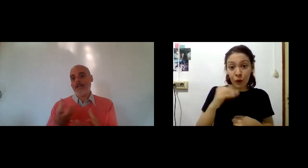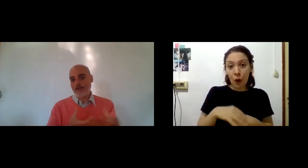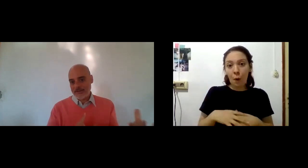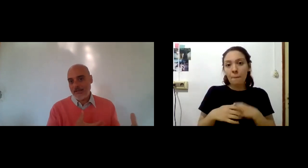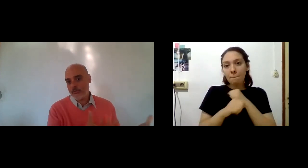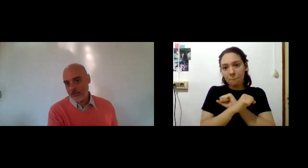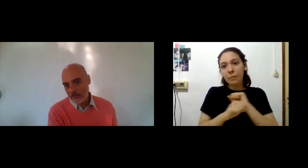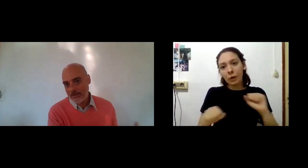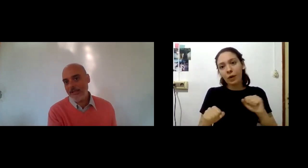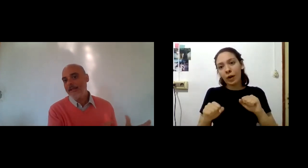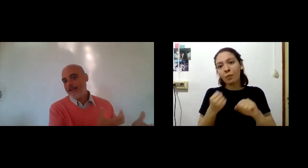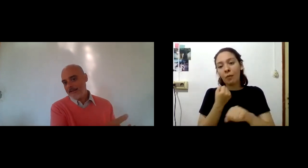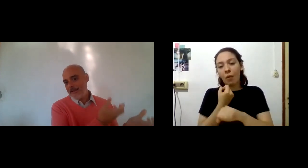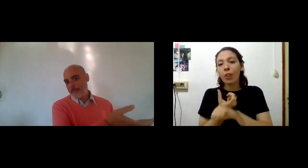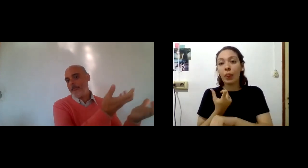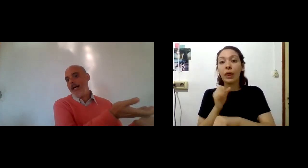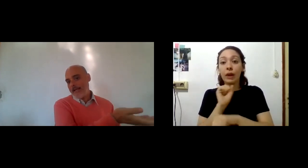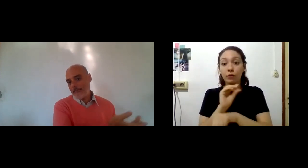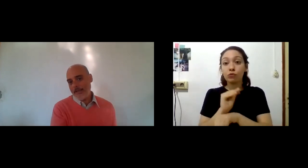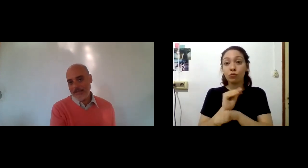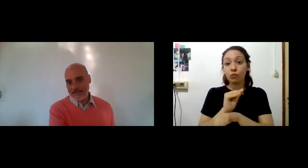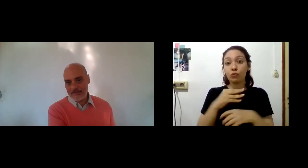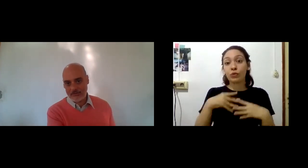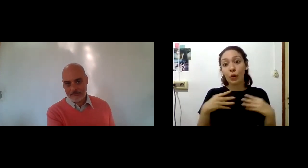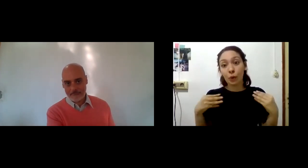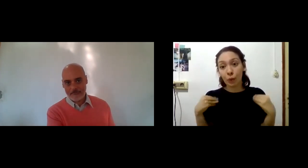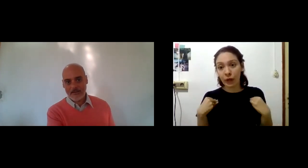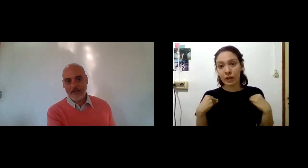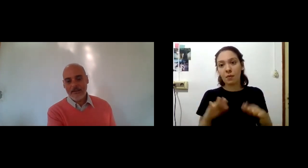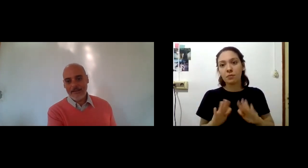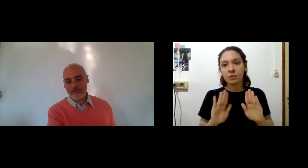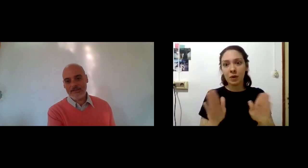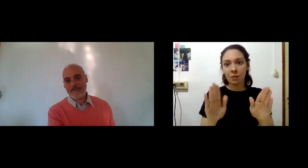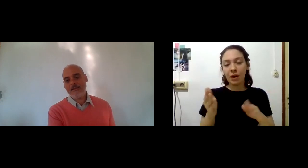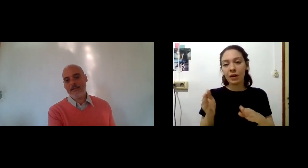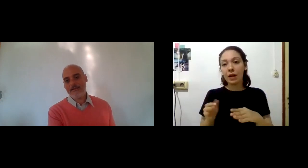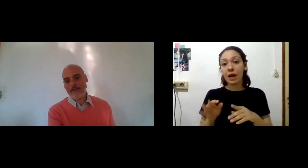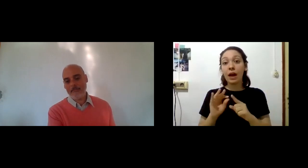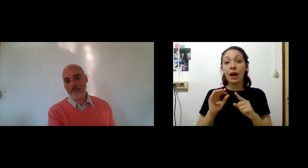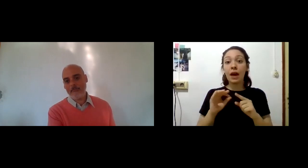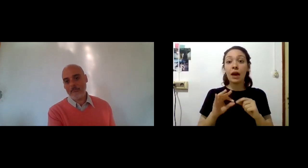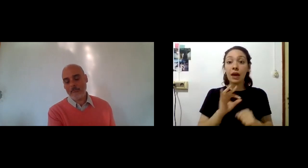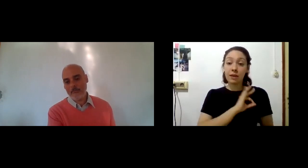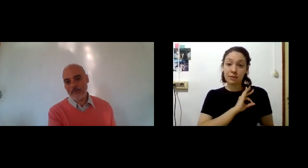que provee la universidad junto con la escuela y que preparan para el ingreso. Entonces,